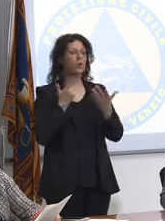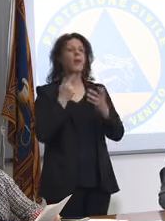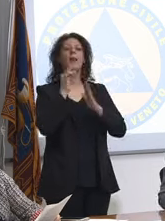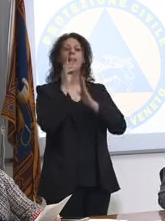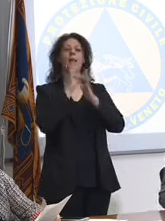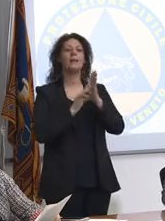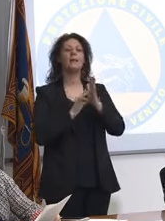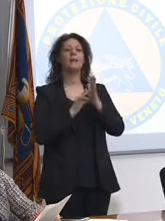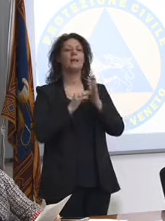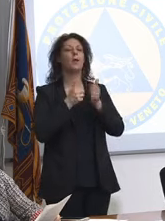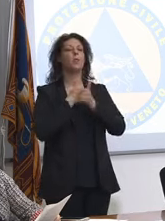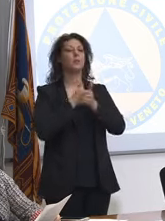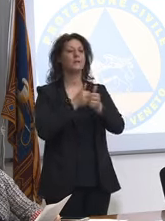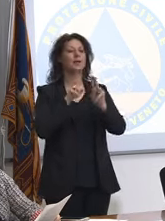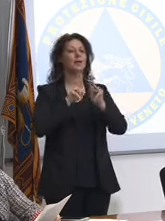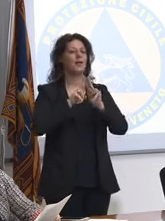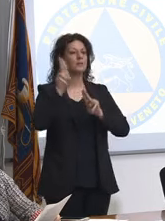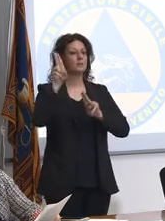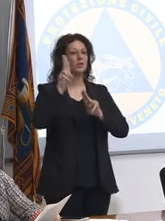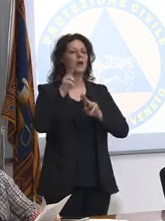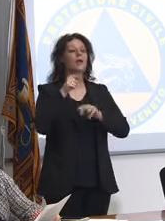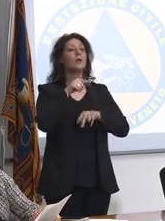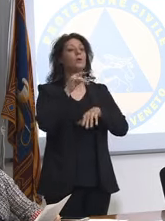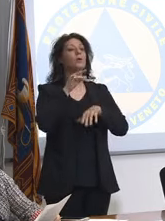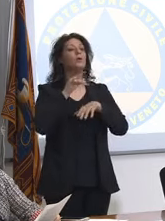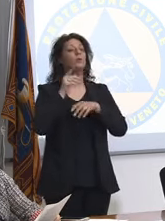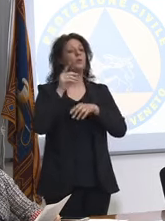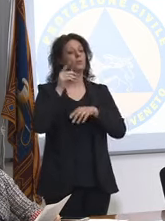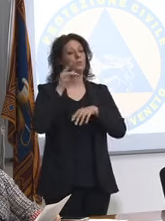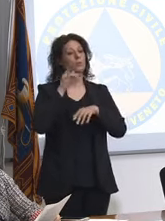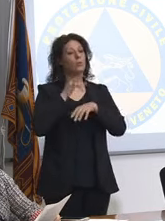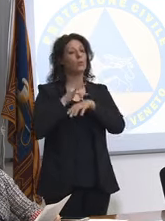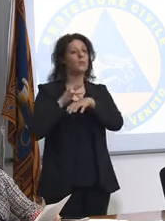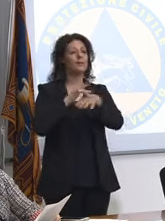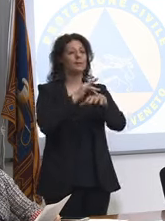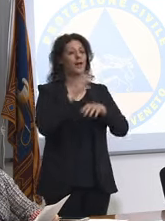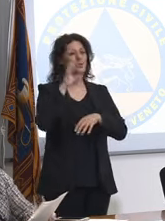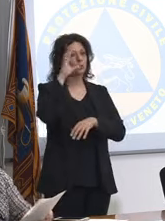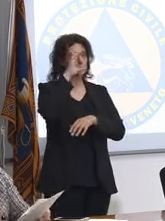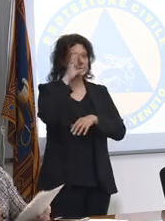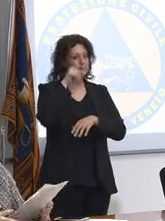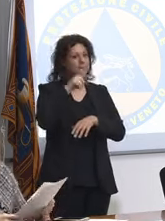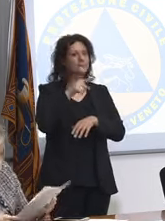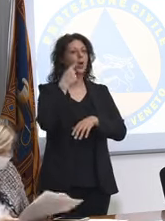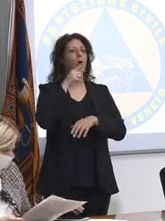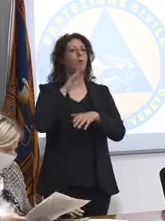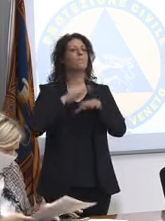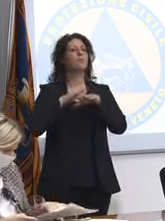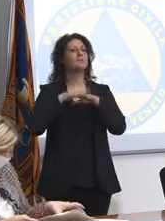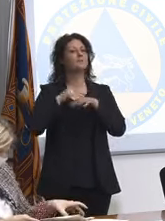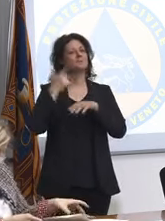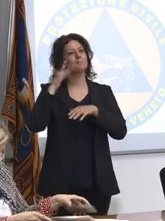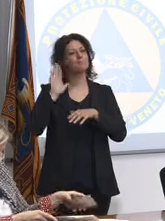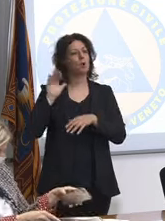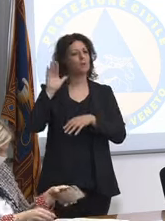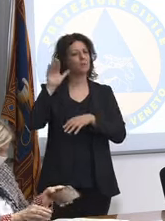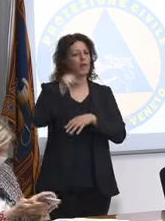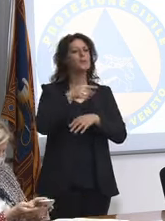le professioni della montagna vanno in questa direzione.